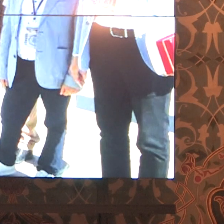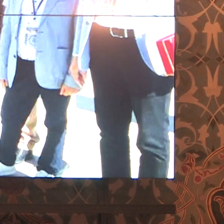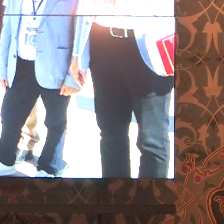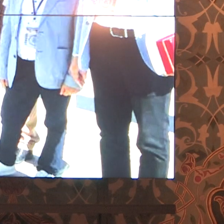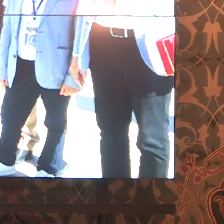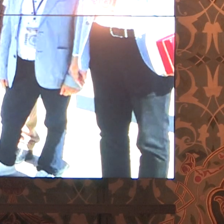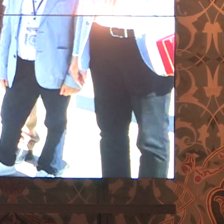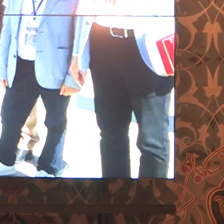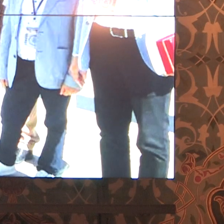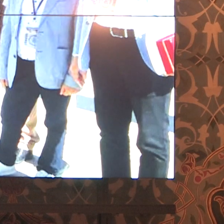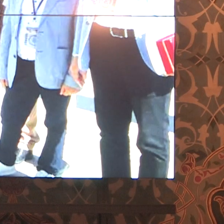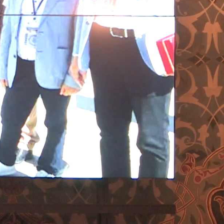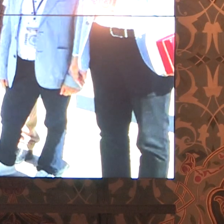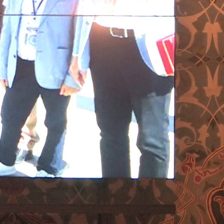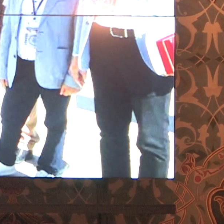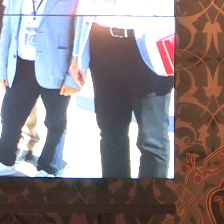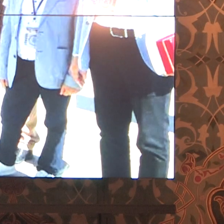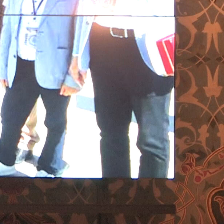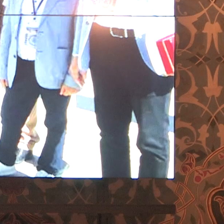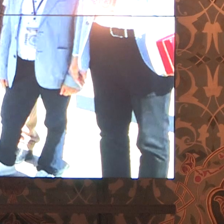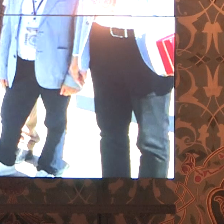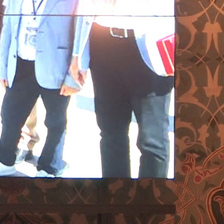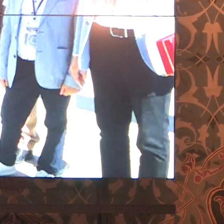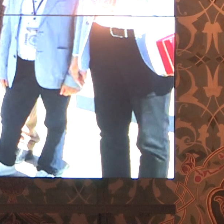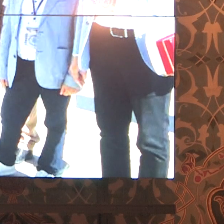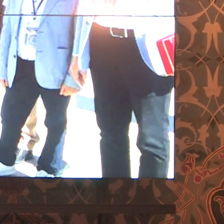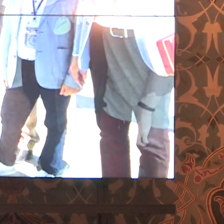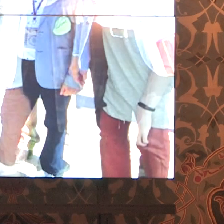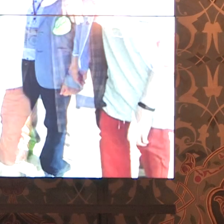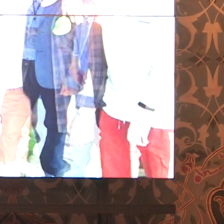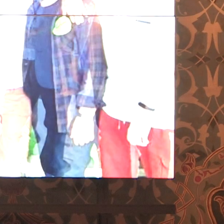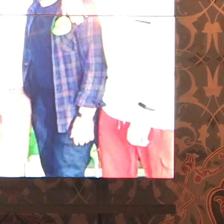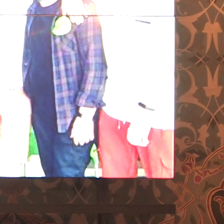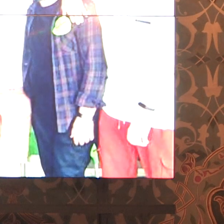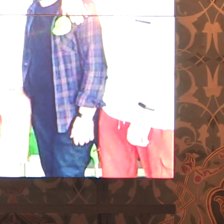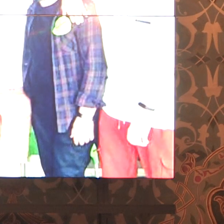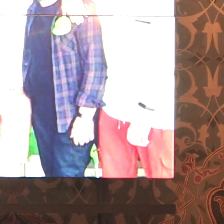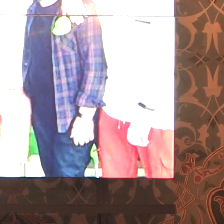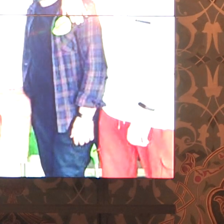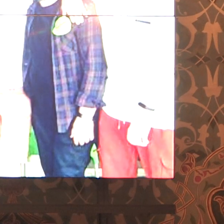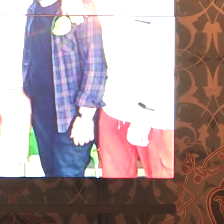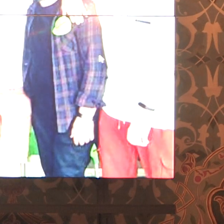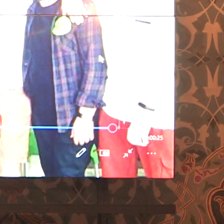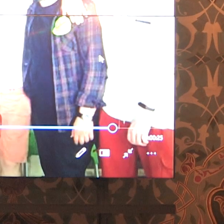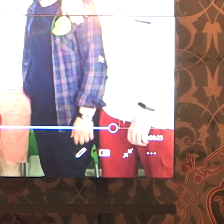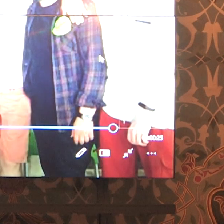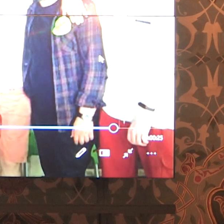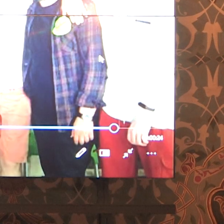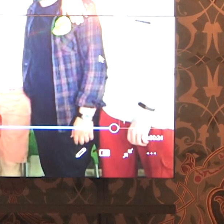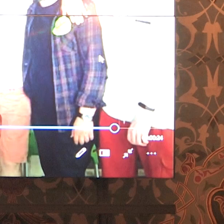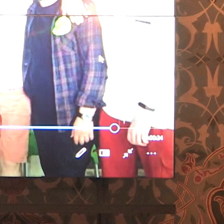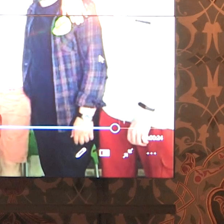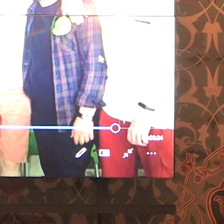Haziran tarihlerinde rektör Mahmut'a ve sahibim de diğer bitirmişler poz veriyor. Renkli kartonlara yazılmış en uygar